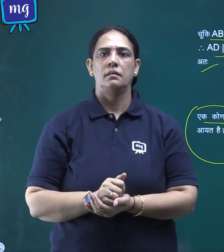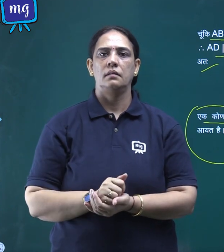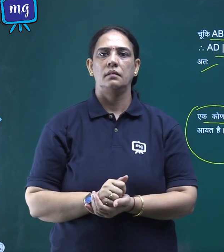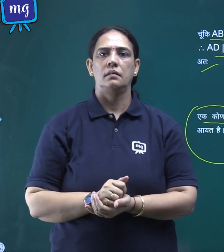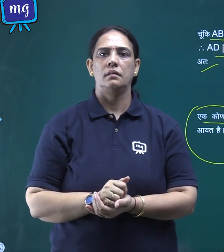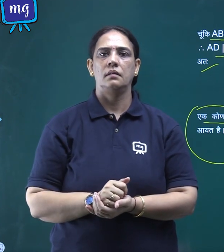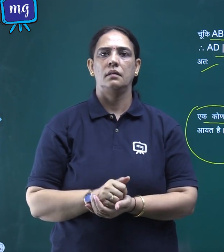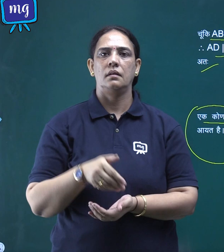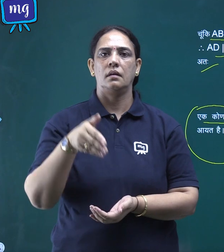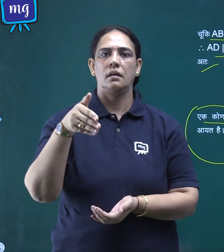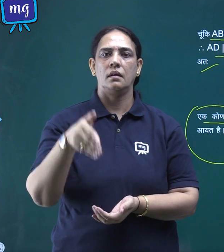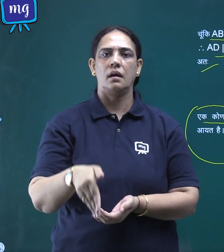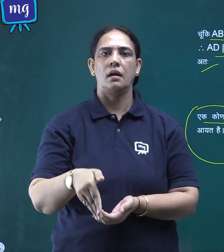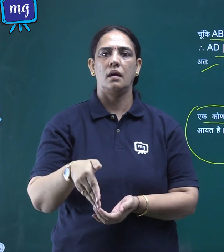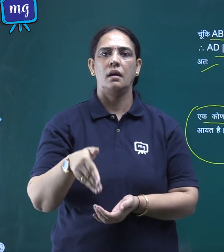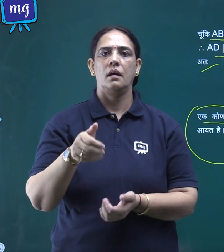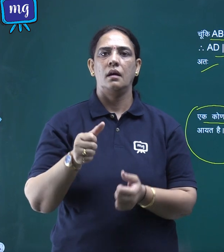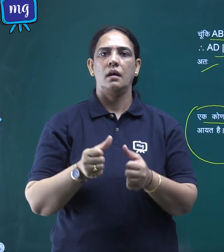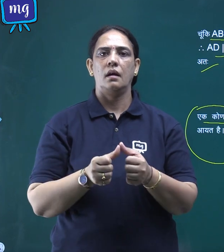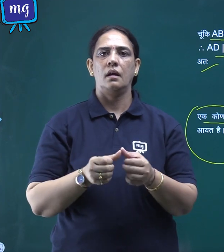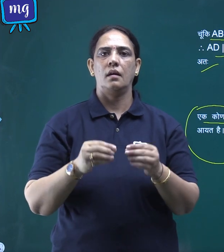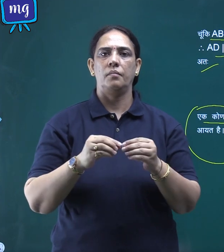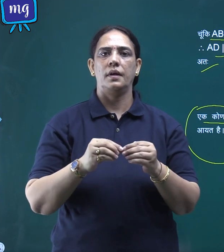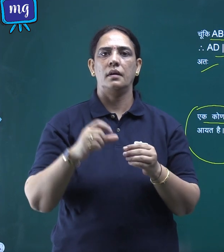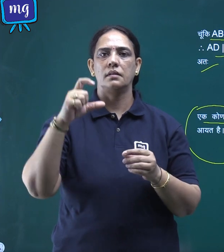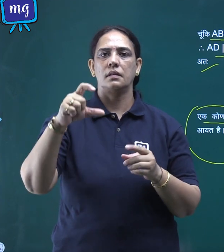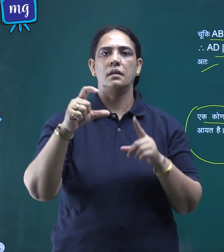अतः यह ए बी सी डी